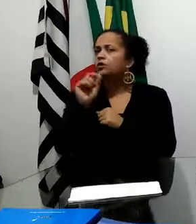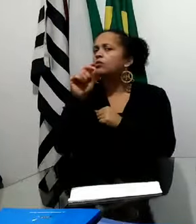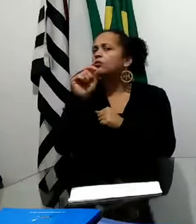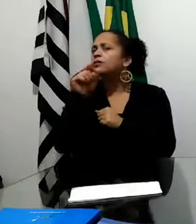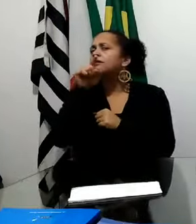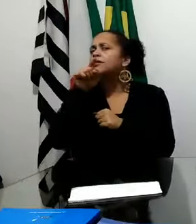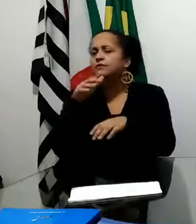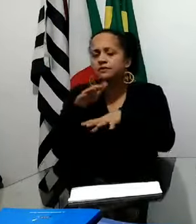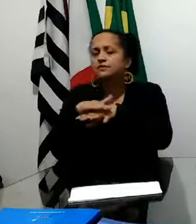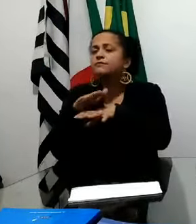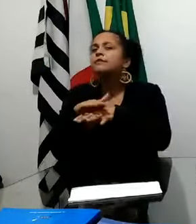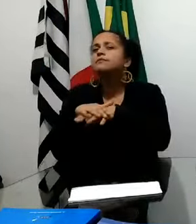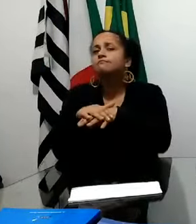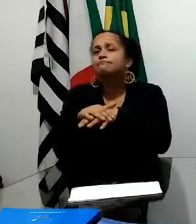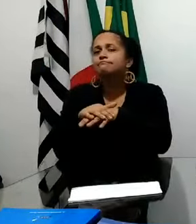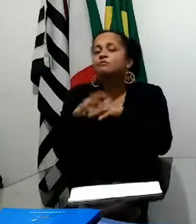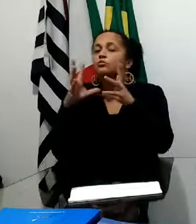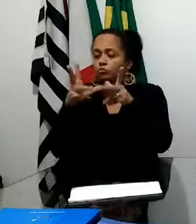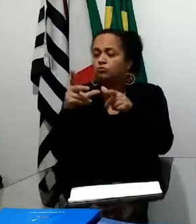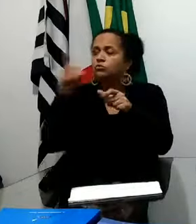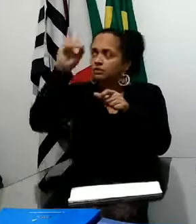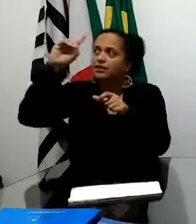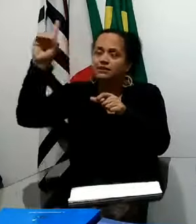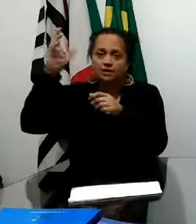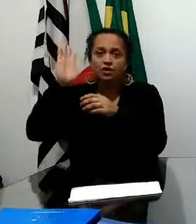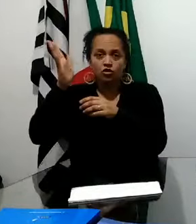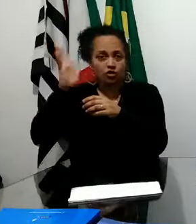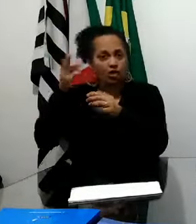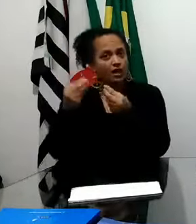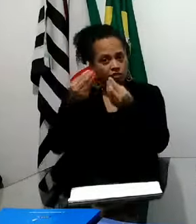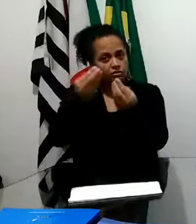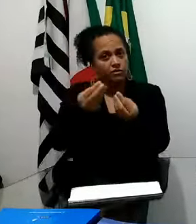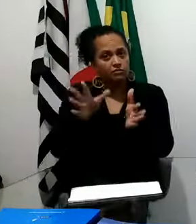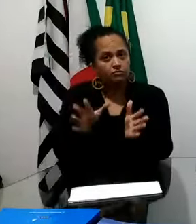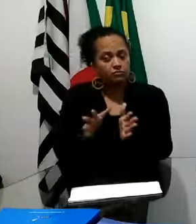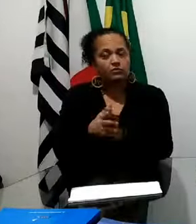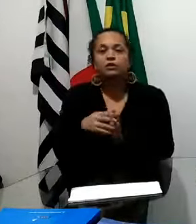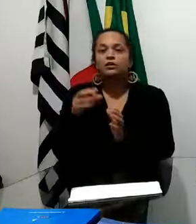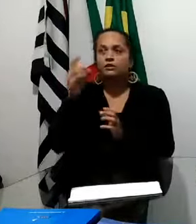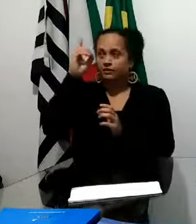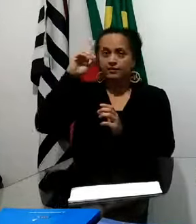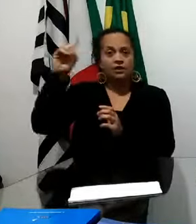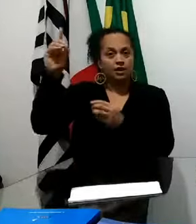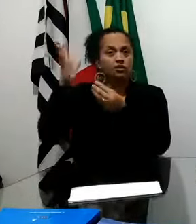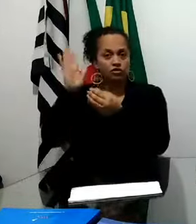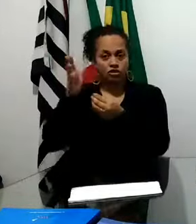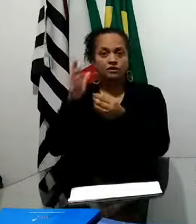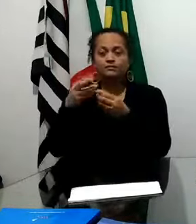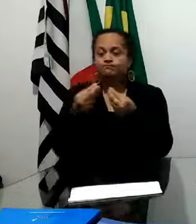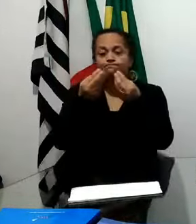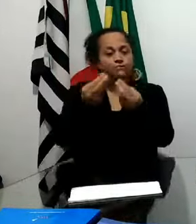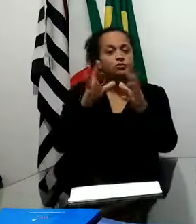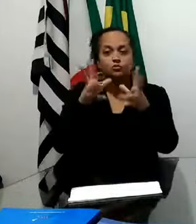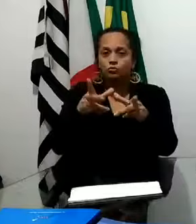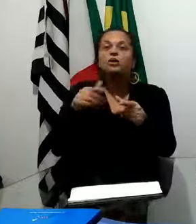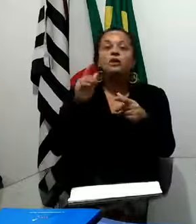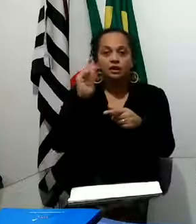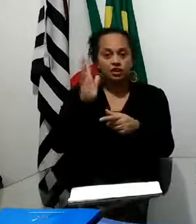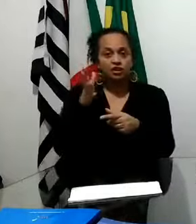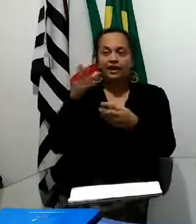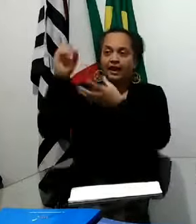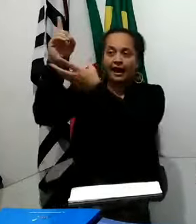com tudo isso que o Senhor já nos deu? O nosso rei já nos forneceu tudo. Nós já nascemos de novo, nós temos o Espírito Santo, nós